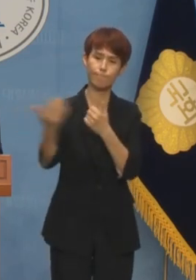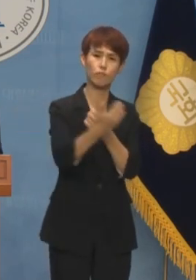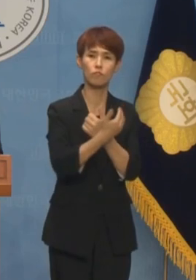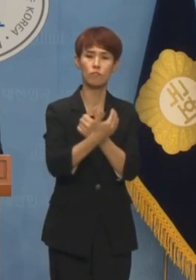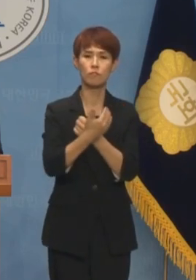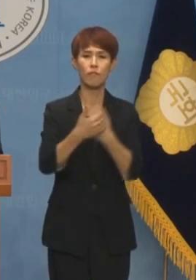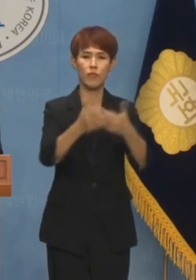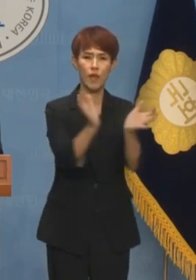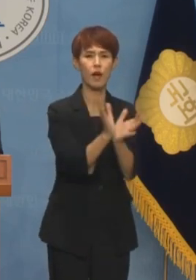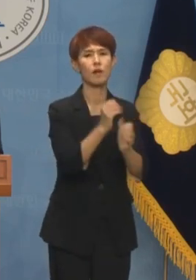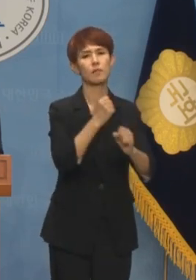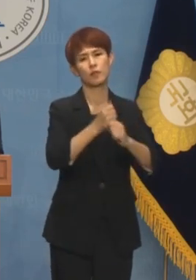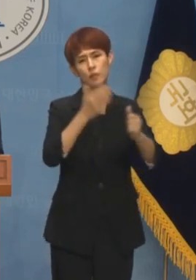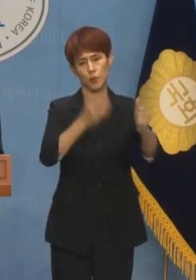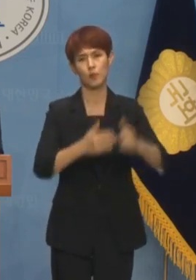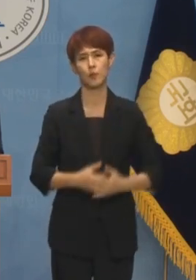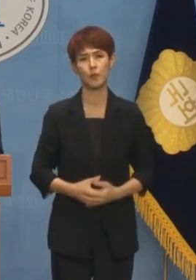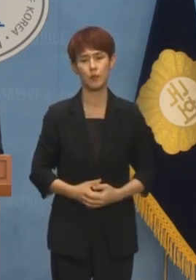되어야 합니다.